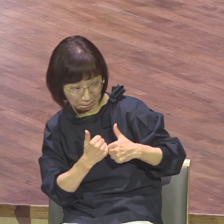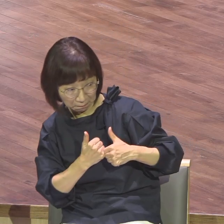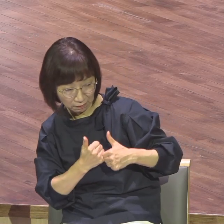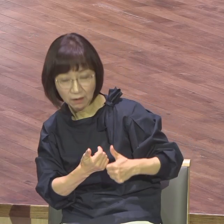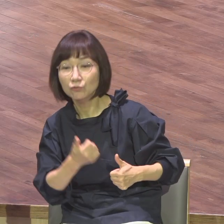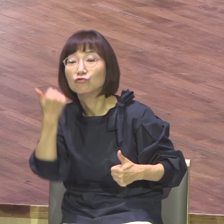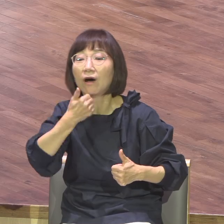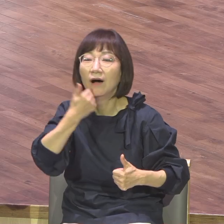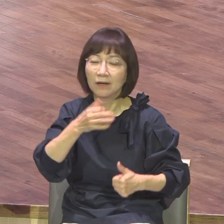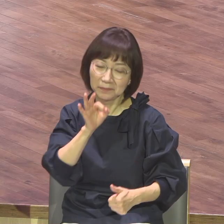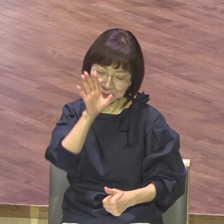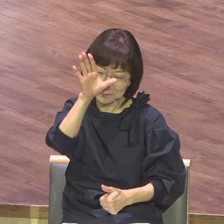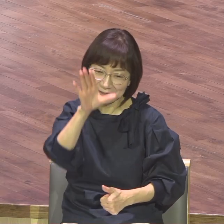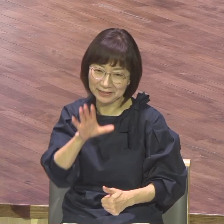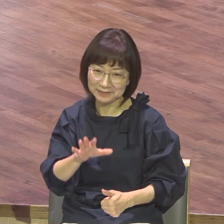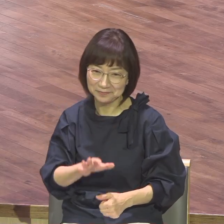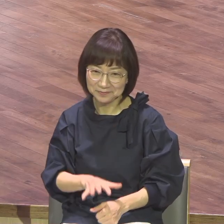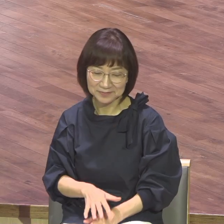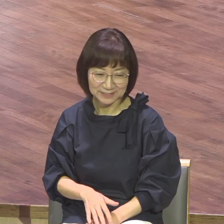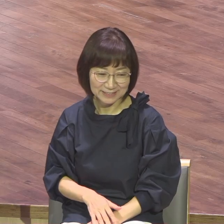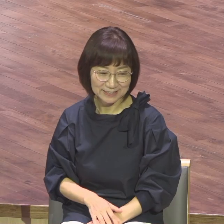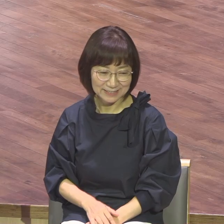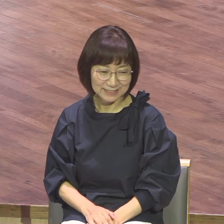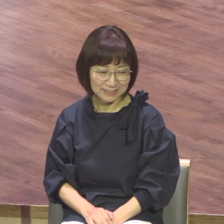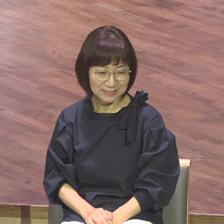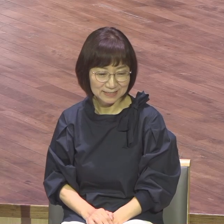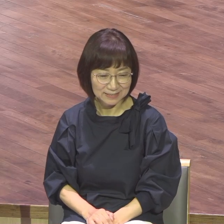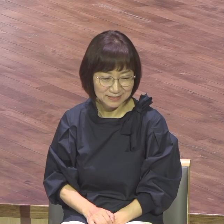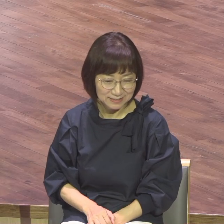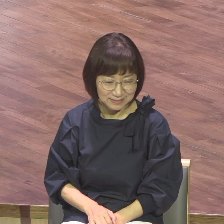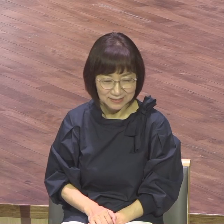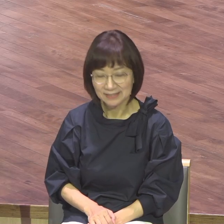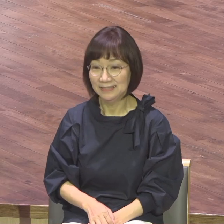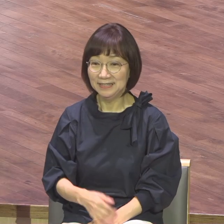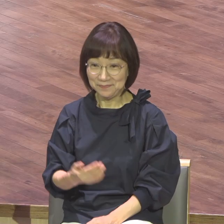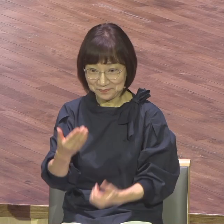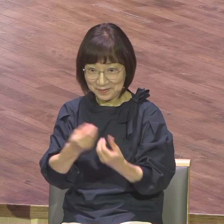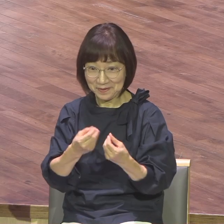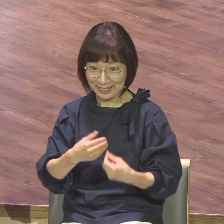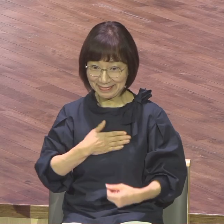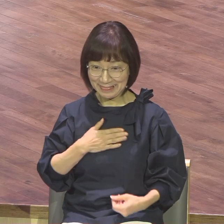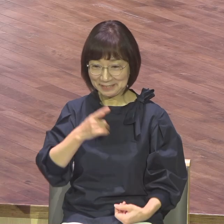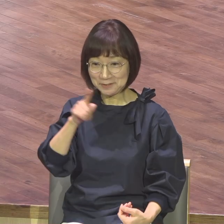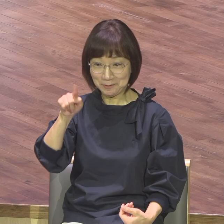저는 제가 이렇게 신앙생활하면서 보면 제 나이에 경쟁자가 없다니까요.